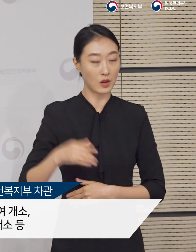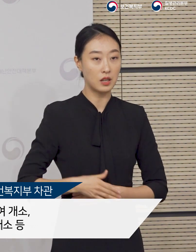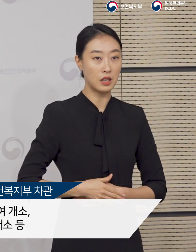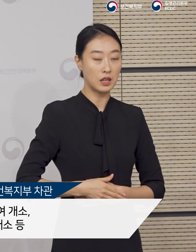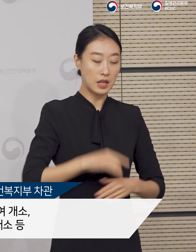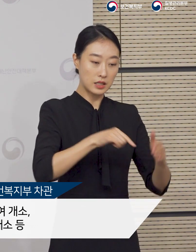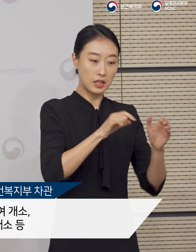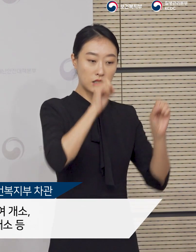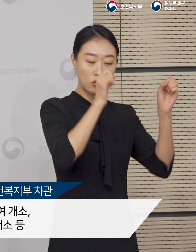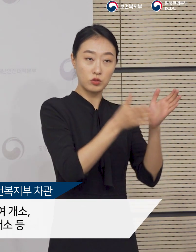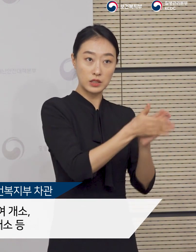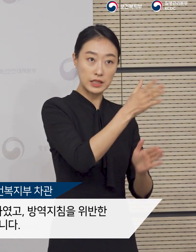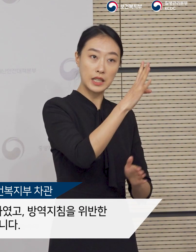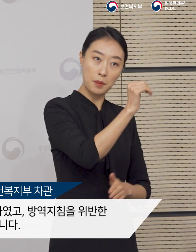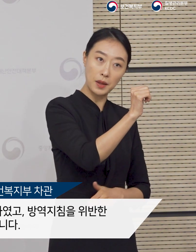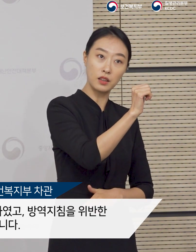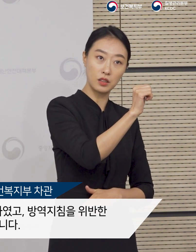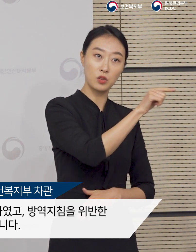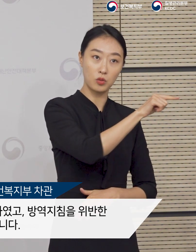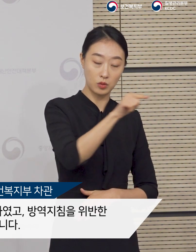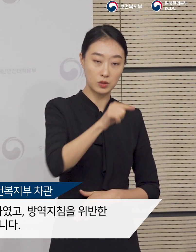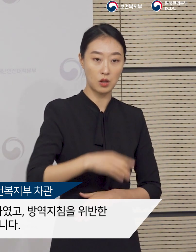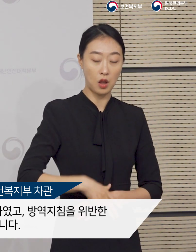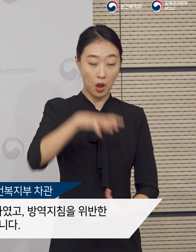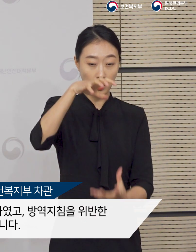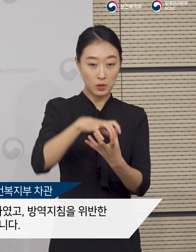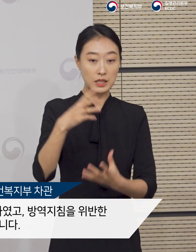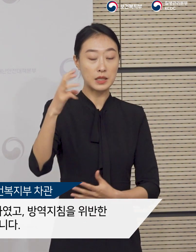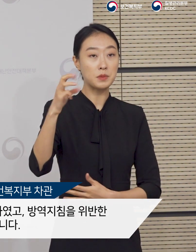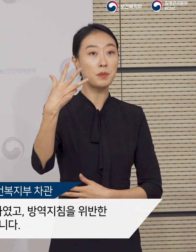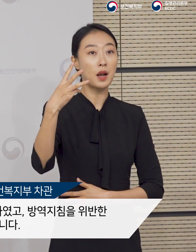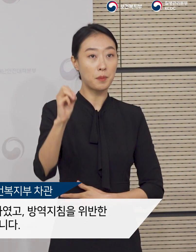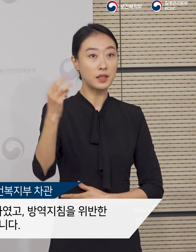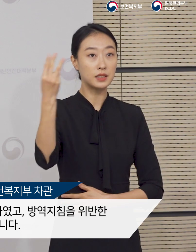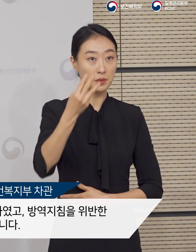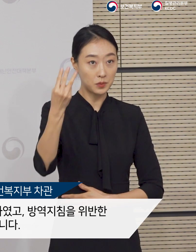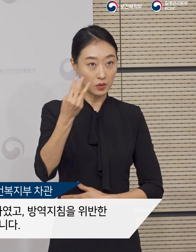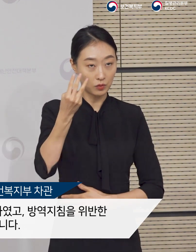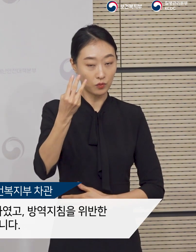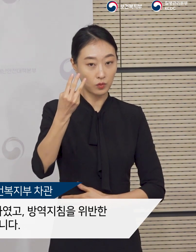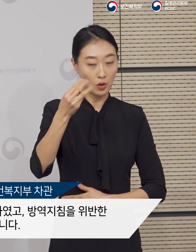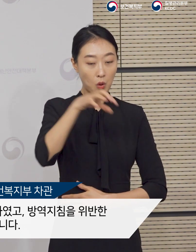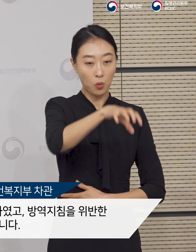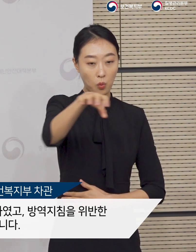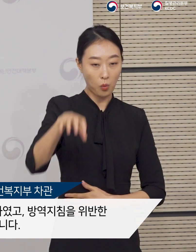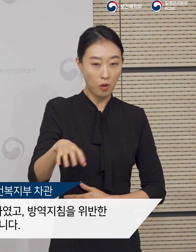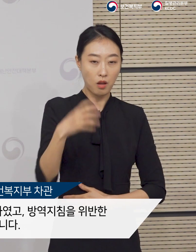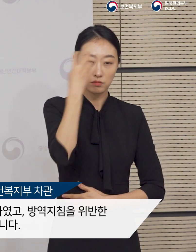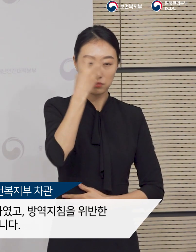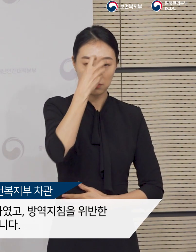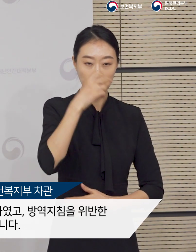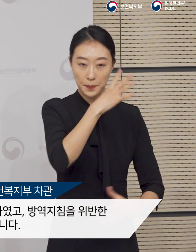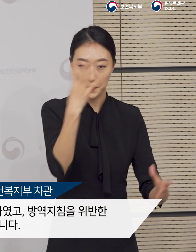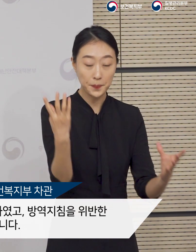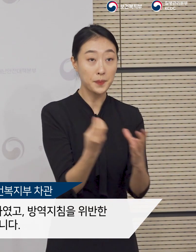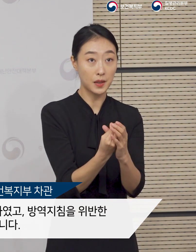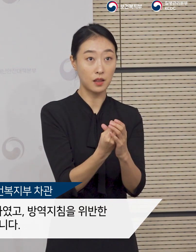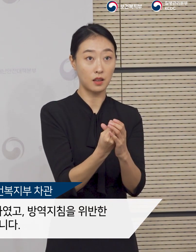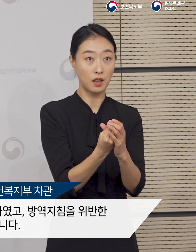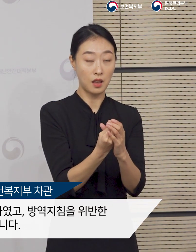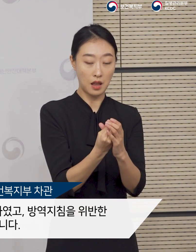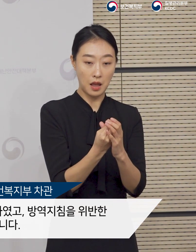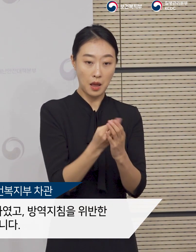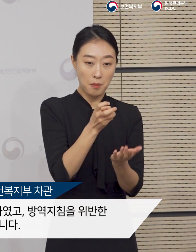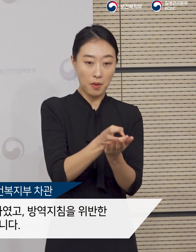체육시설 4만여 개소 등 총 38만 3천여 개소 등에 대하여 점검을 실시하였고 방역